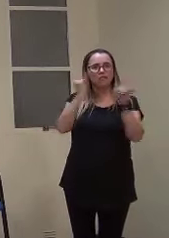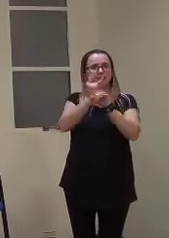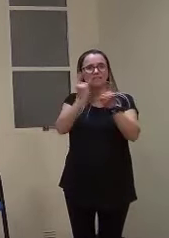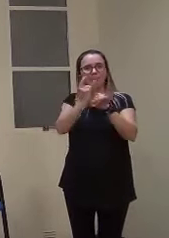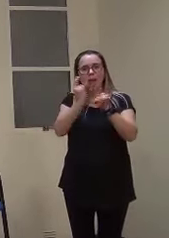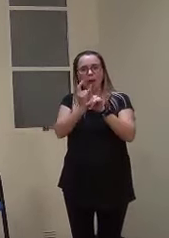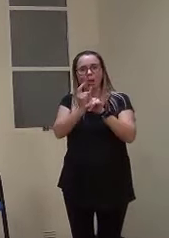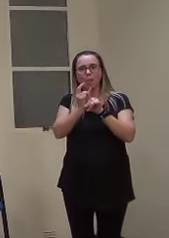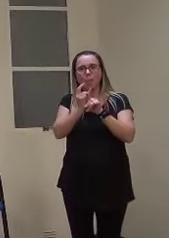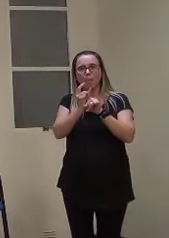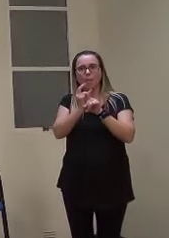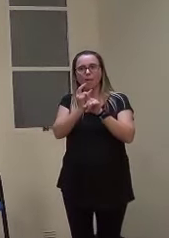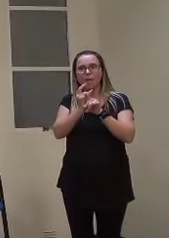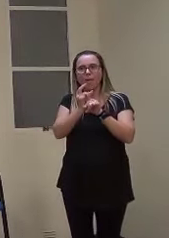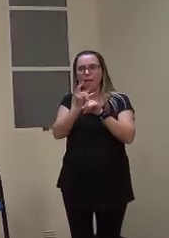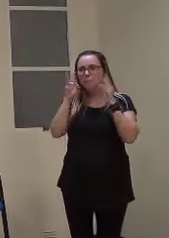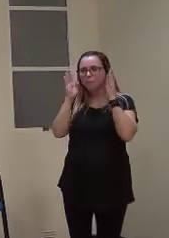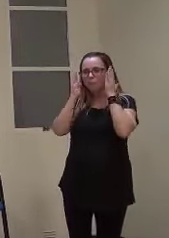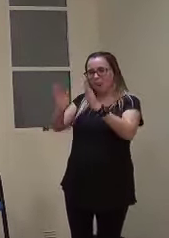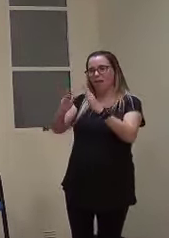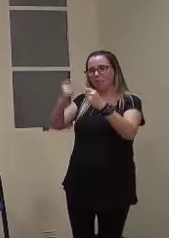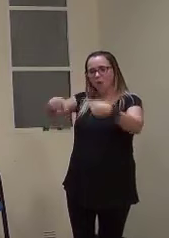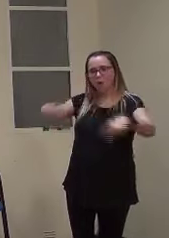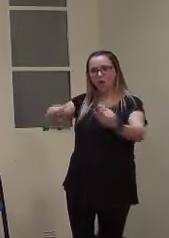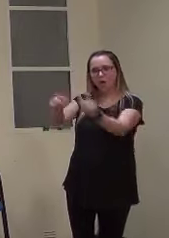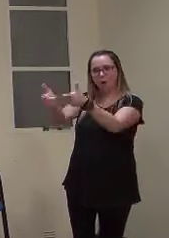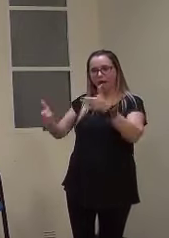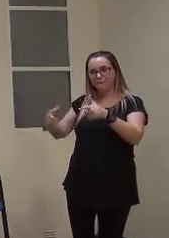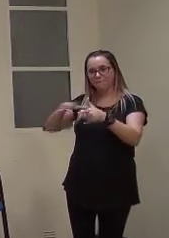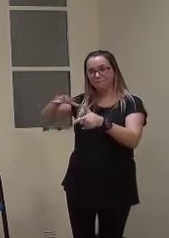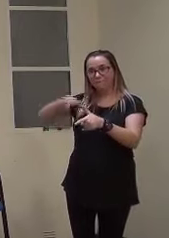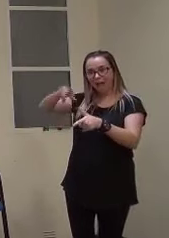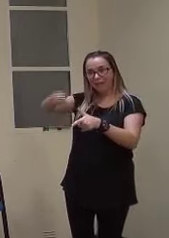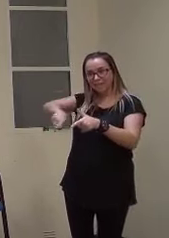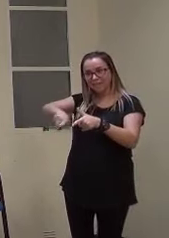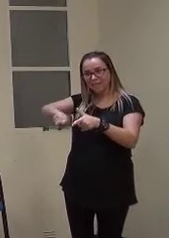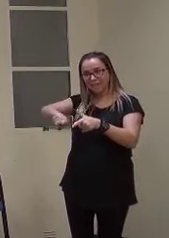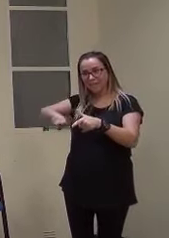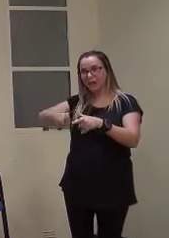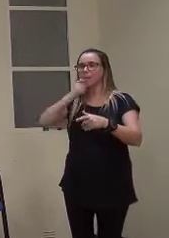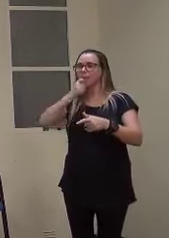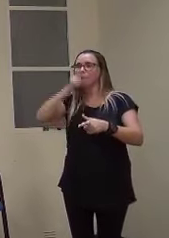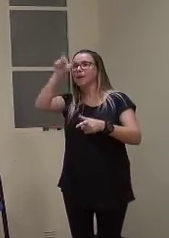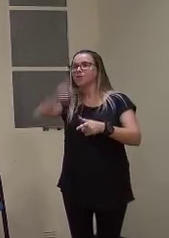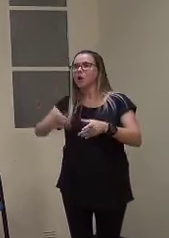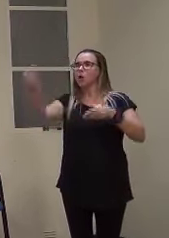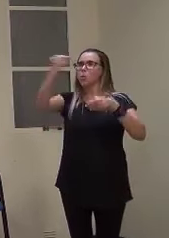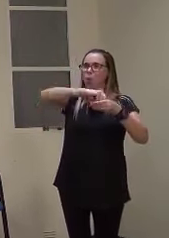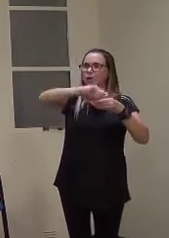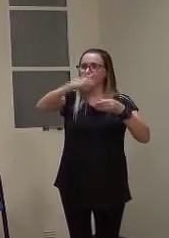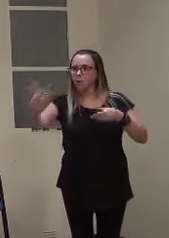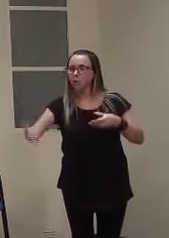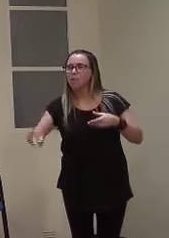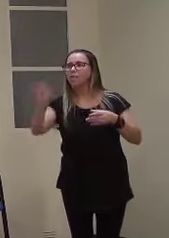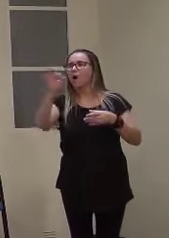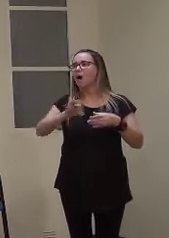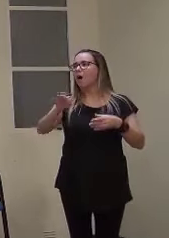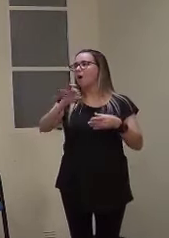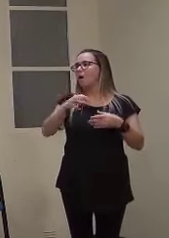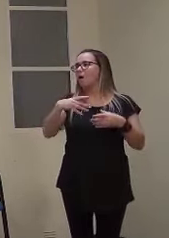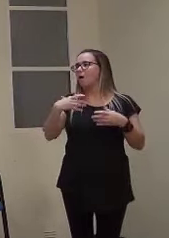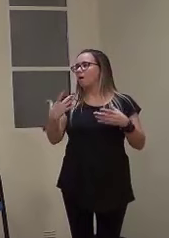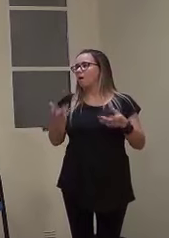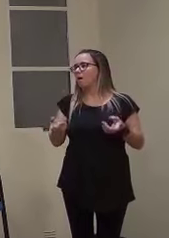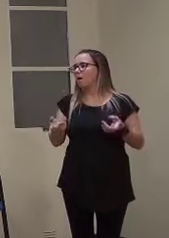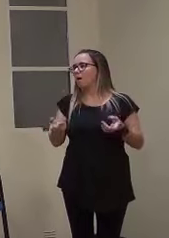de lo que no es el que no esté incluido puede ser